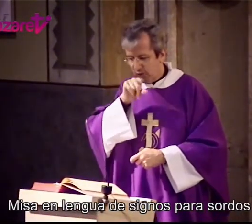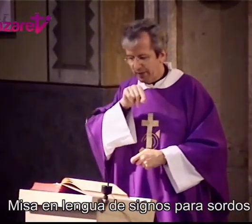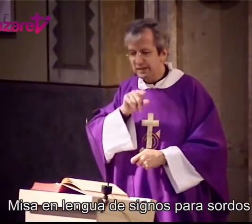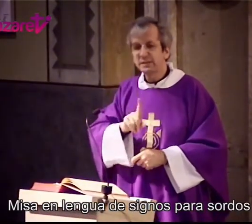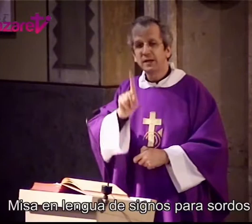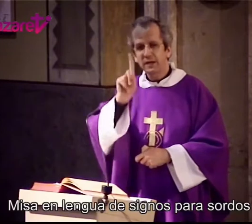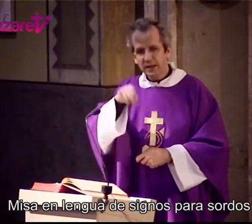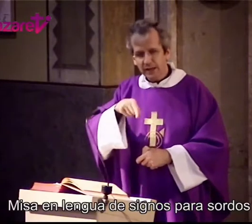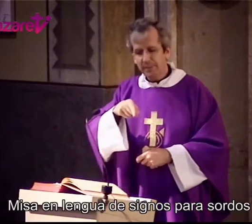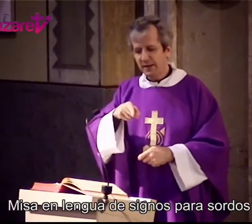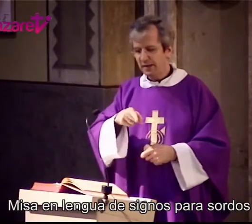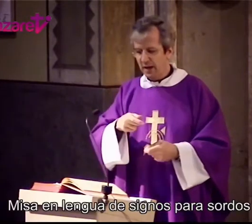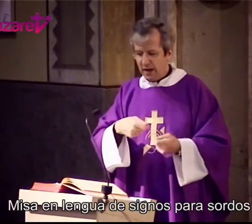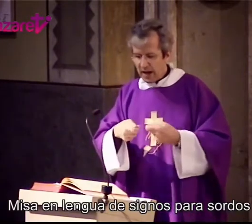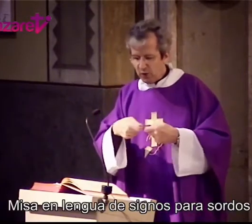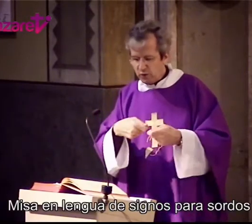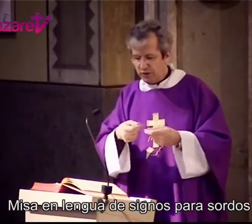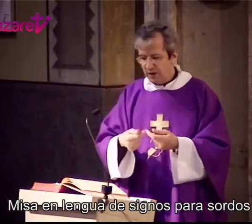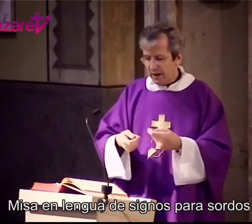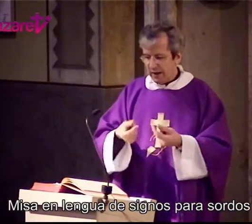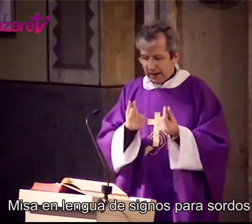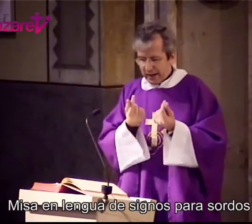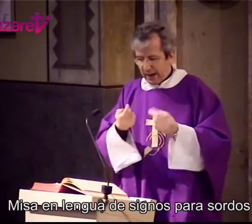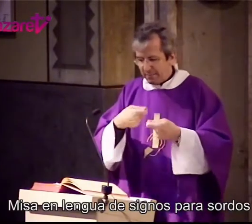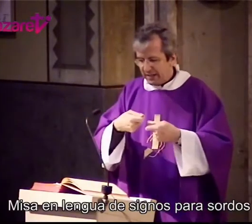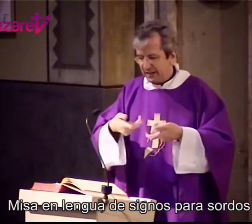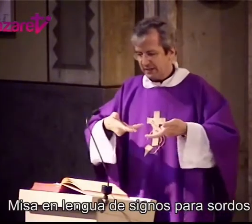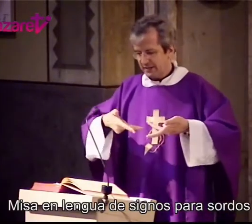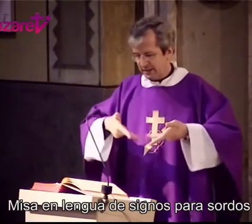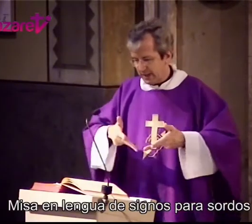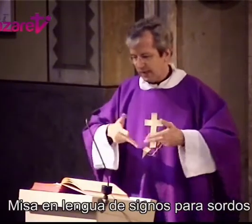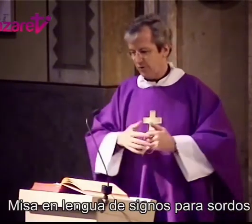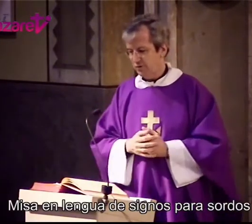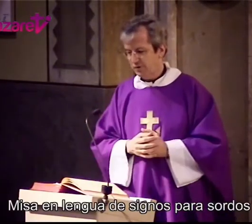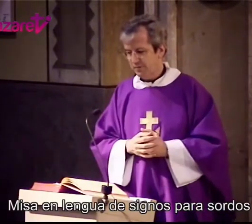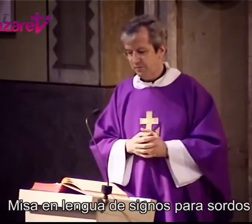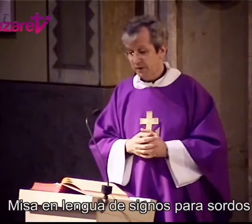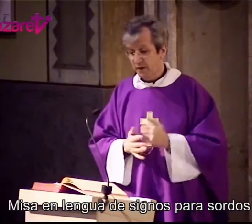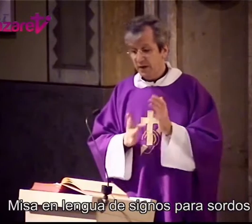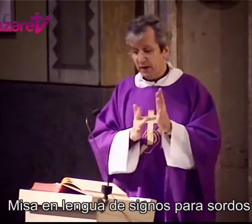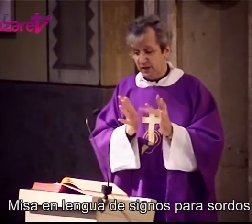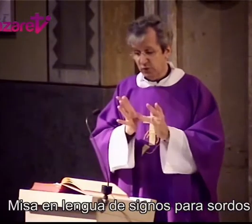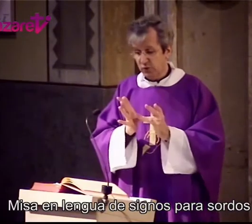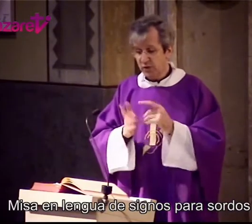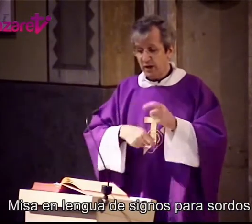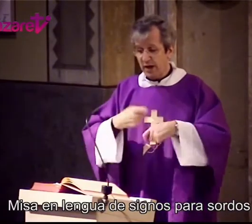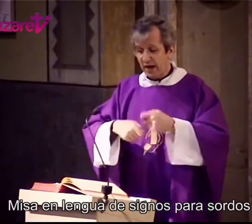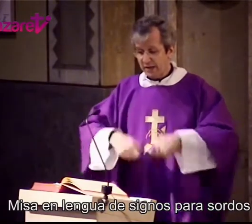palomas y también a los cambistas sentados. Jesús,